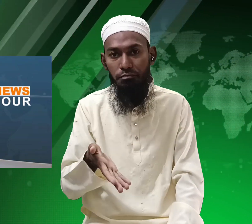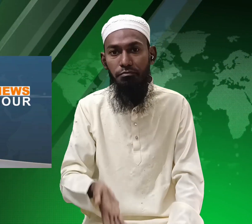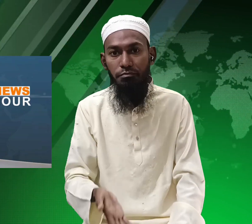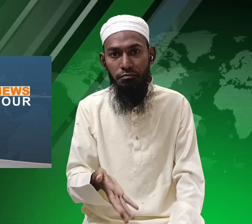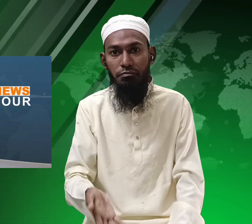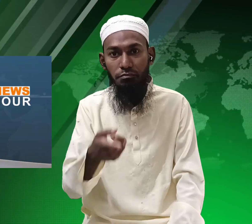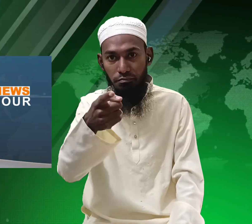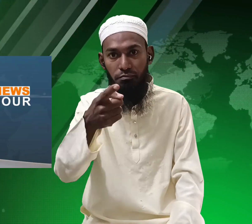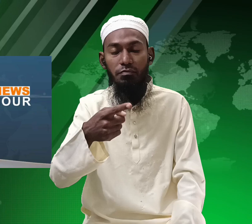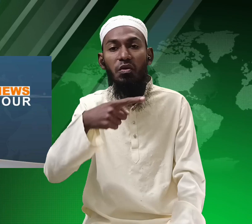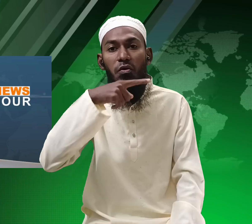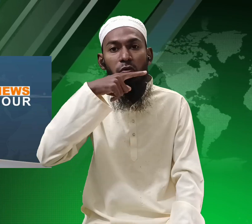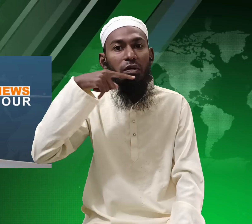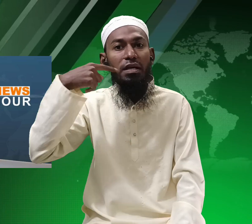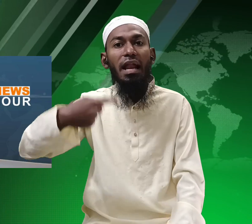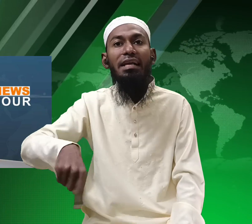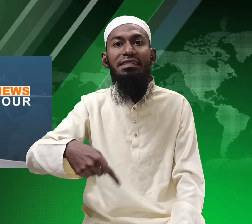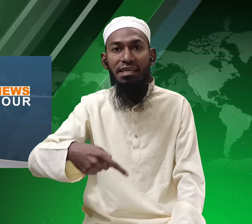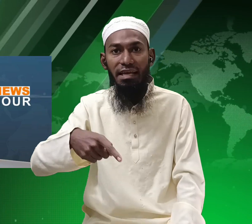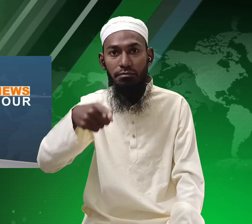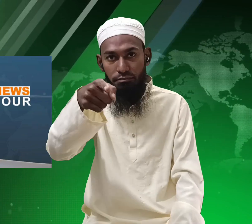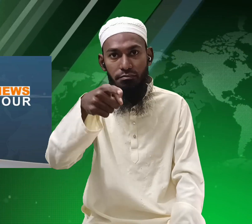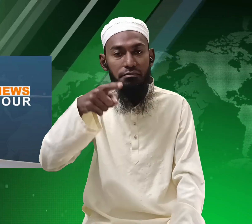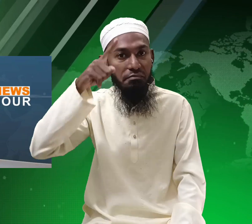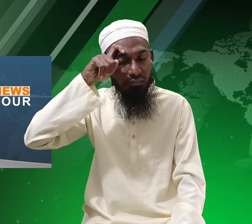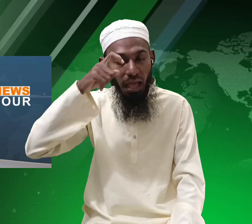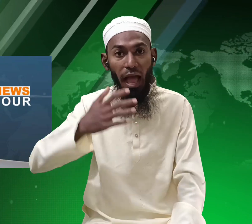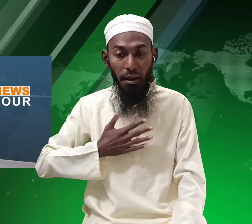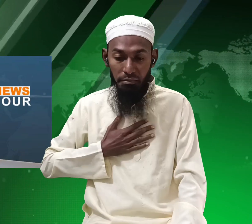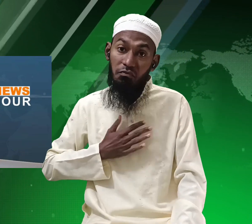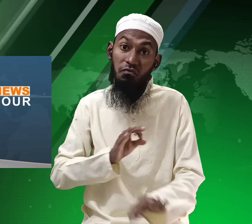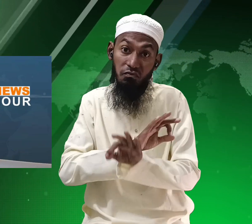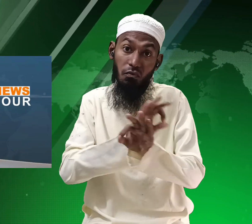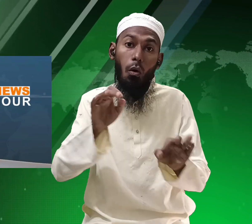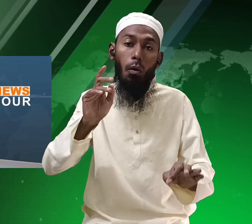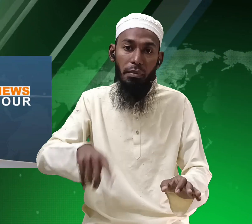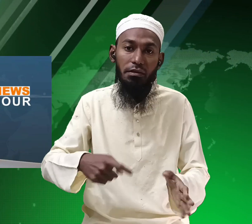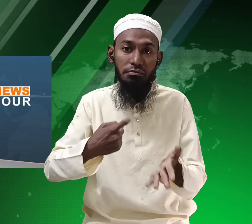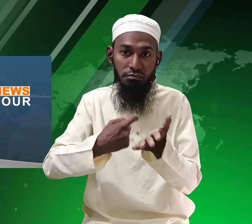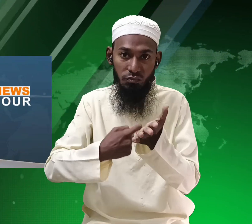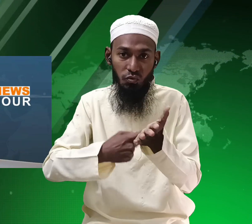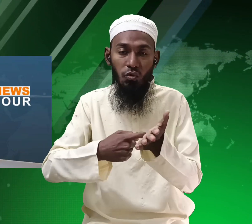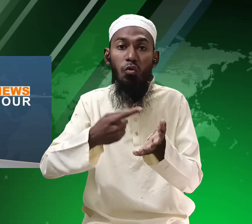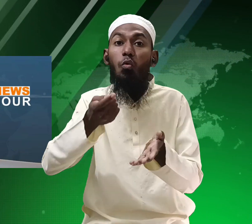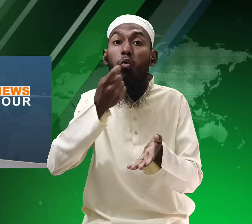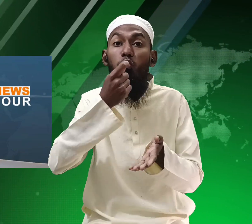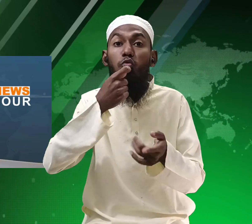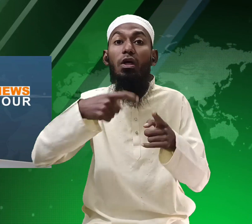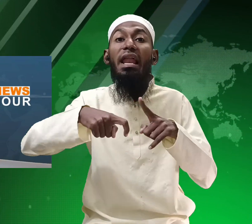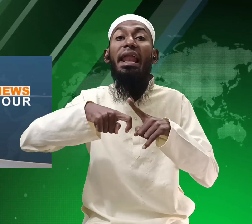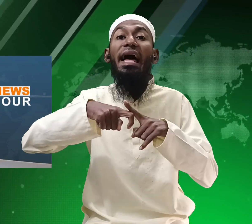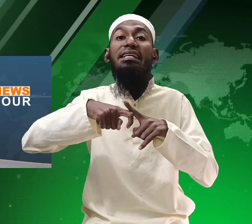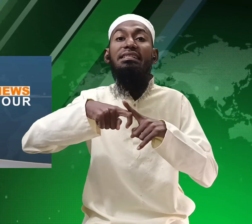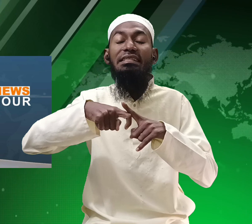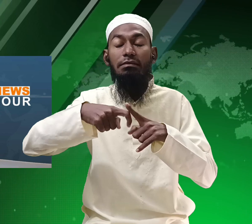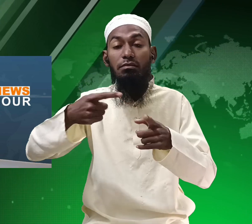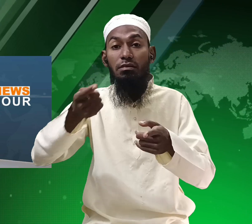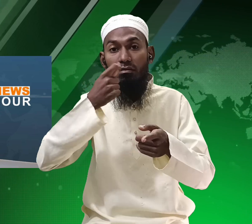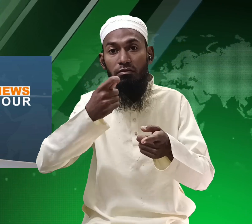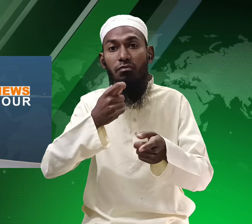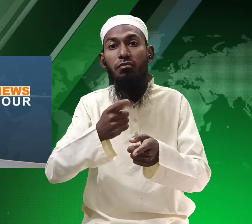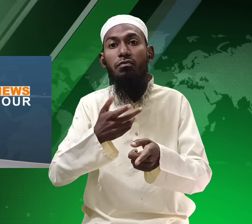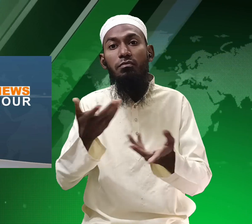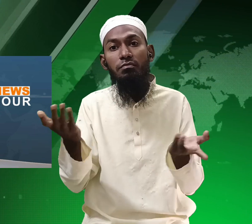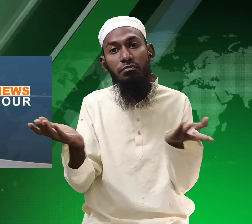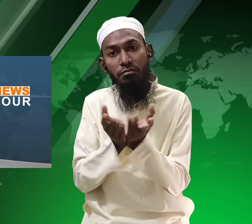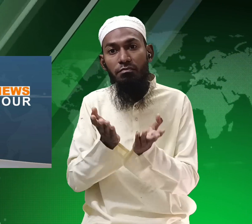প্রতিষেধক আবিষ্কারের দাবি করেছে রাশিয়া। শুধু দাবি করেনি, বিনামূল্যে বিতরণের আশ্বাসও দিয়েছে কোভিড মহামারীর প্রতিষেধক আবিষ্কার করা